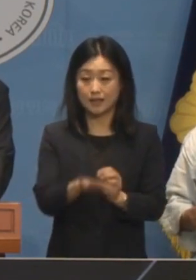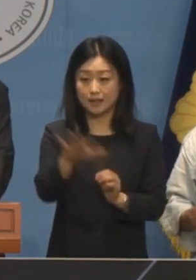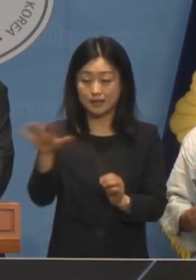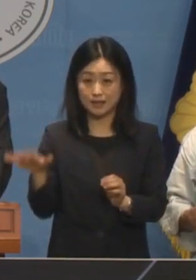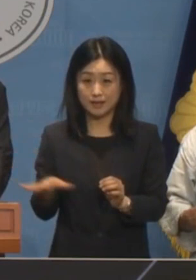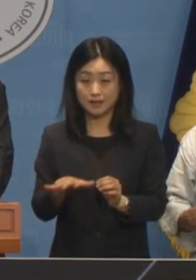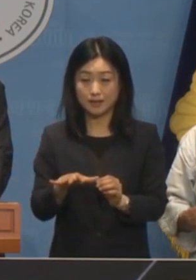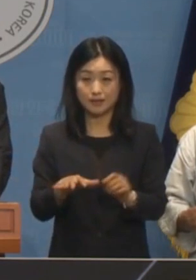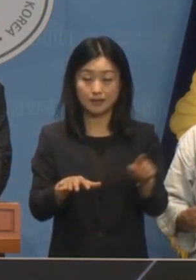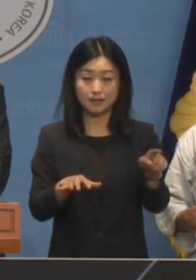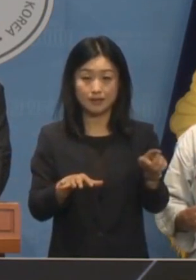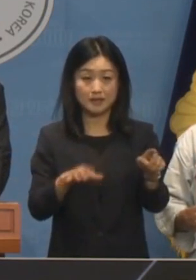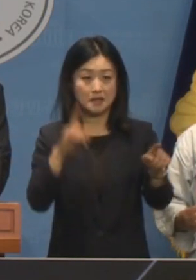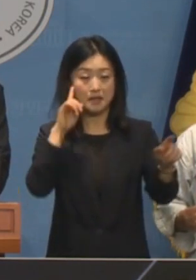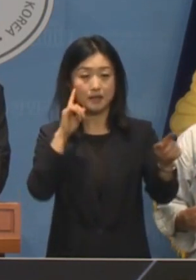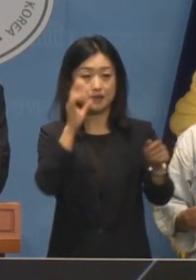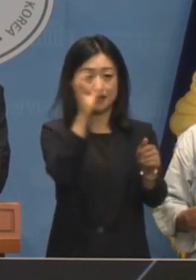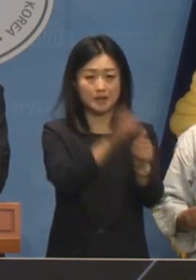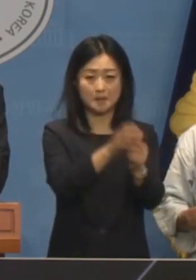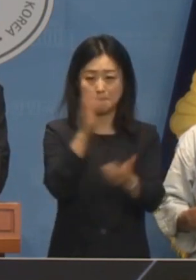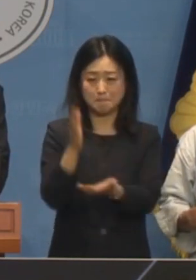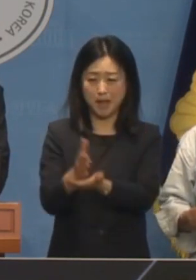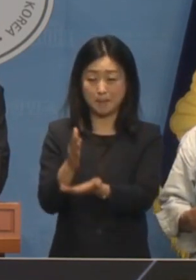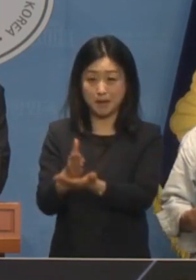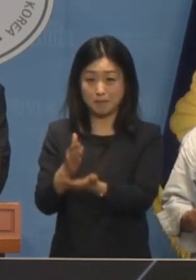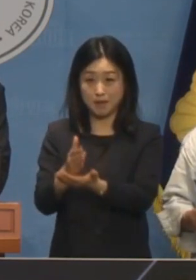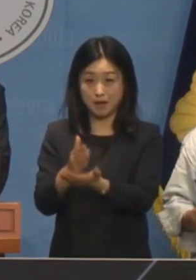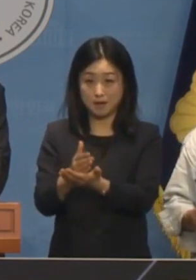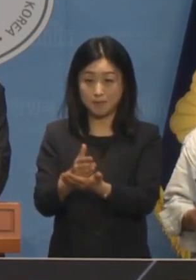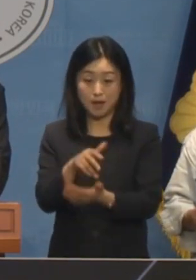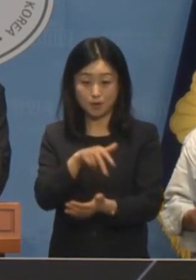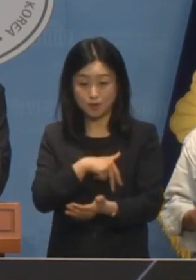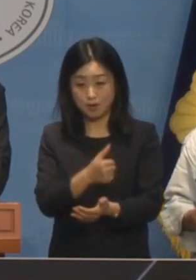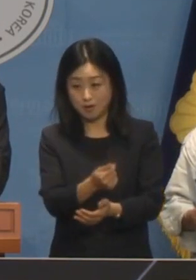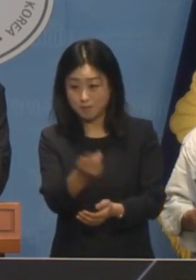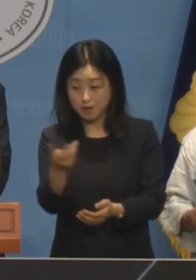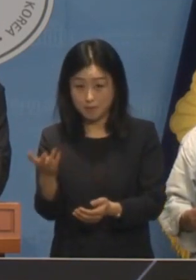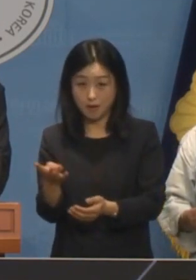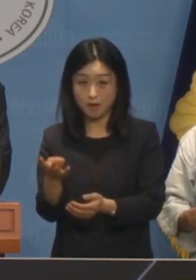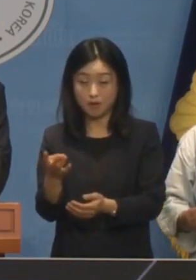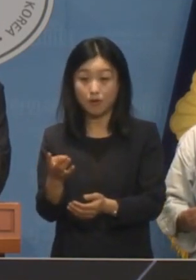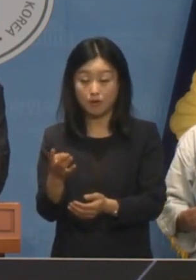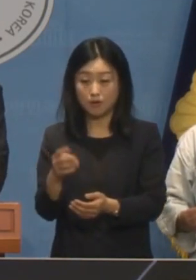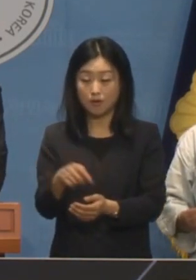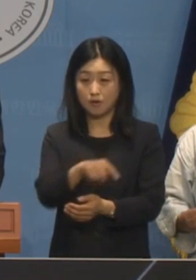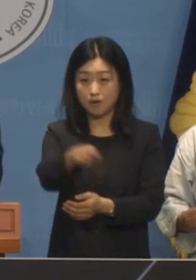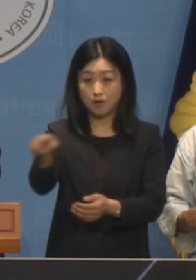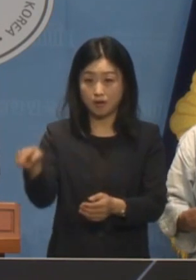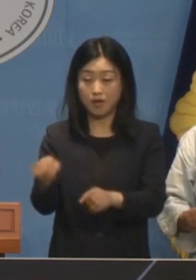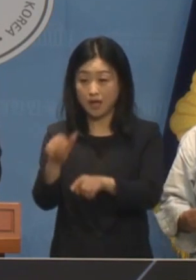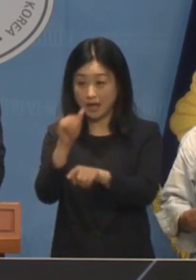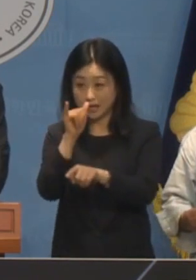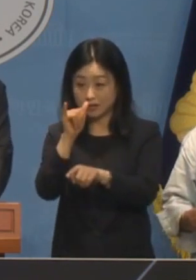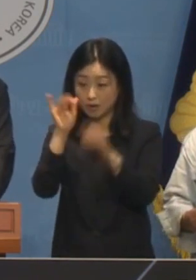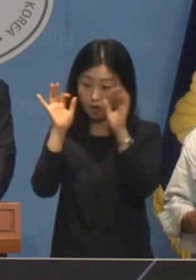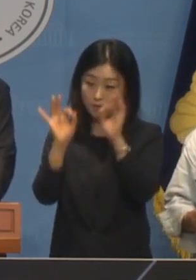내정 철회를 지금 정치권과 많은 또 인권단체에서 반대하고 있는 것을 알 수가